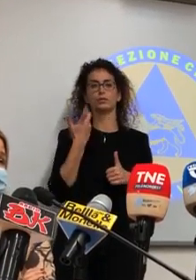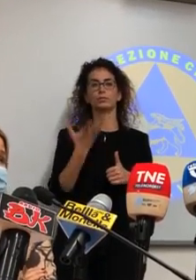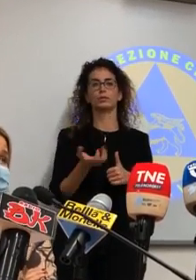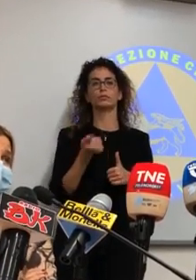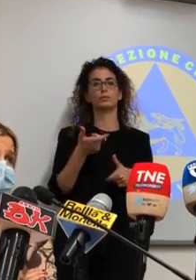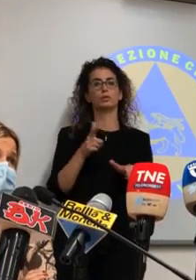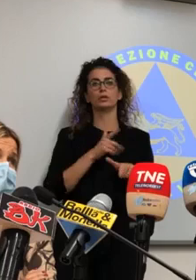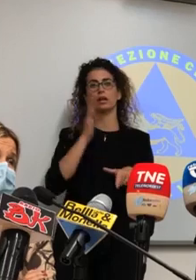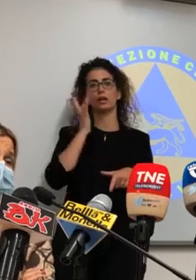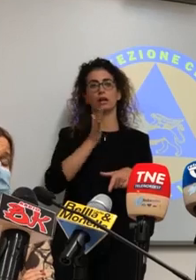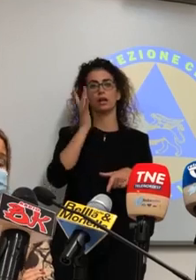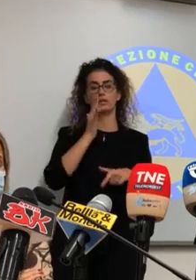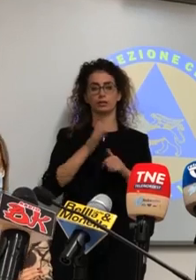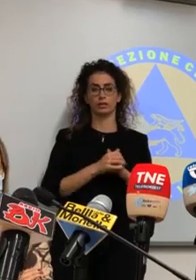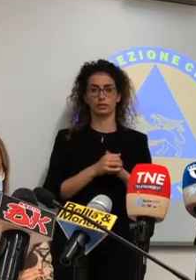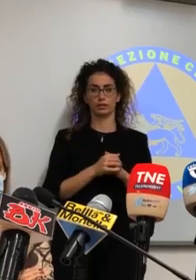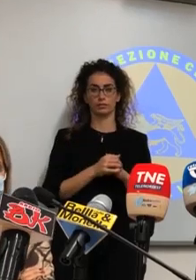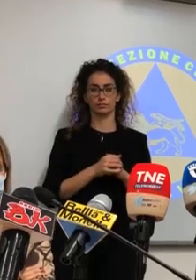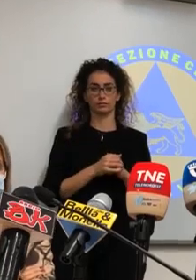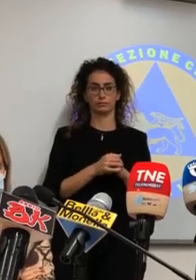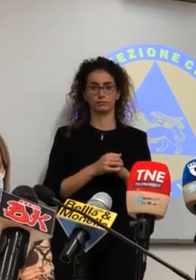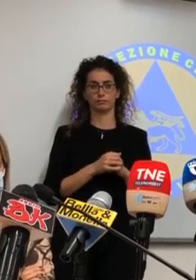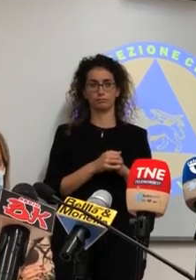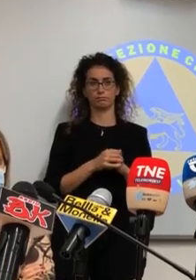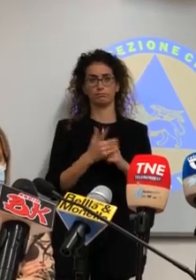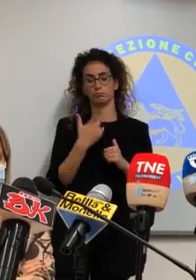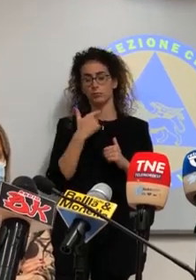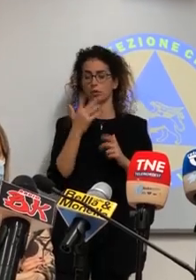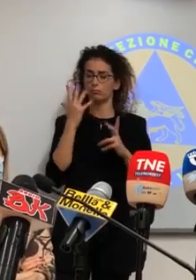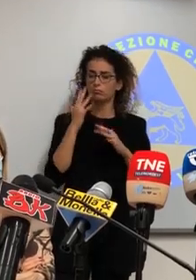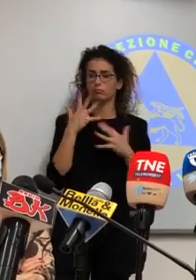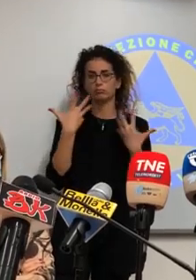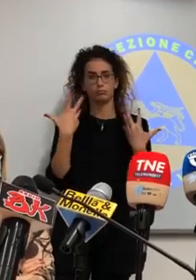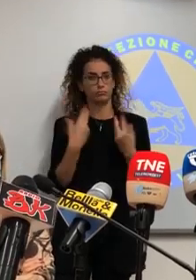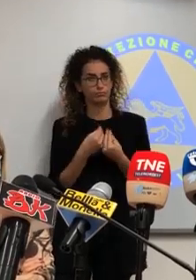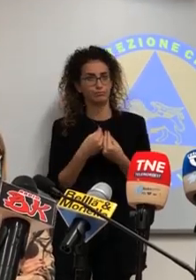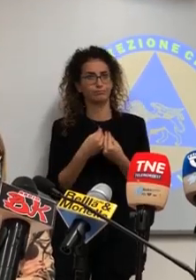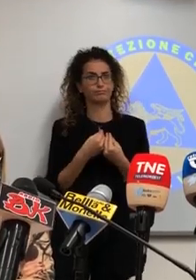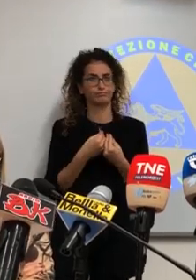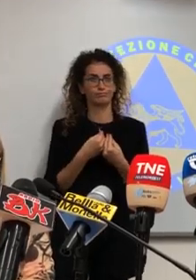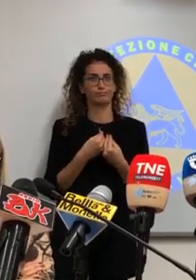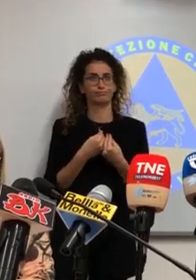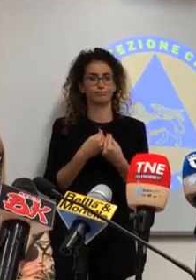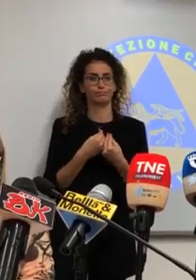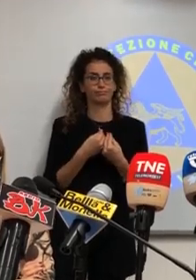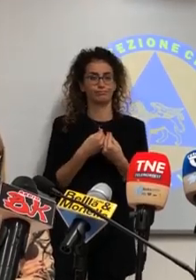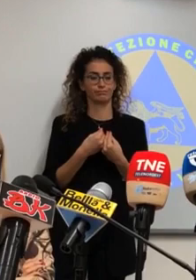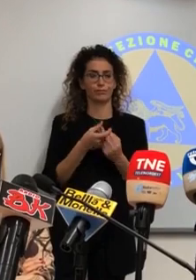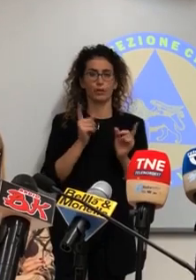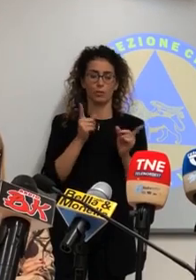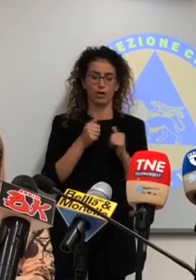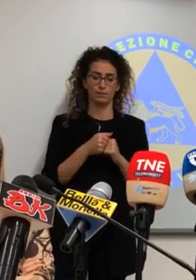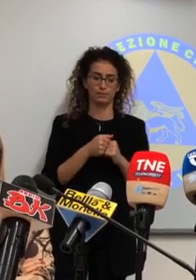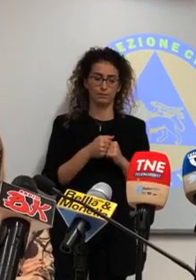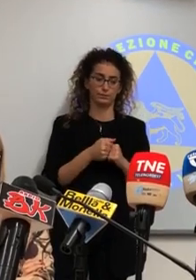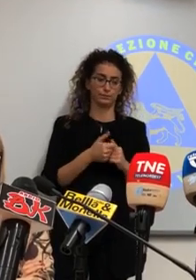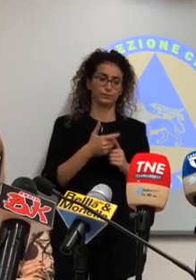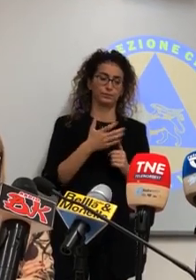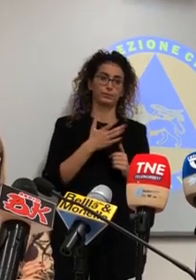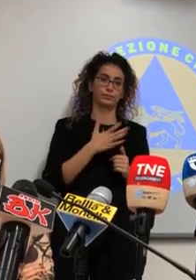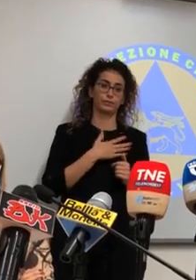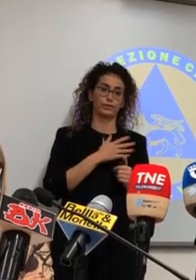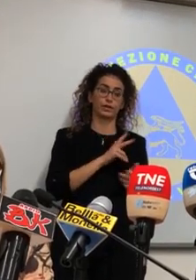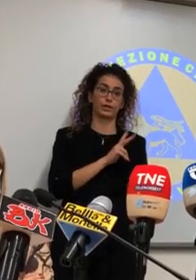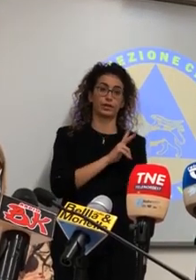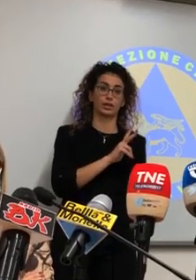fare riflettere, su quale potrei dire ragioniamoci sopra, no? È il fatto che dai 18 ai